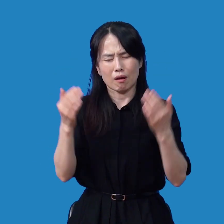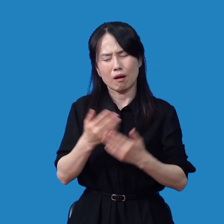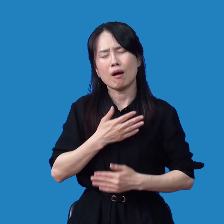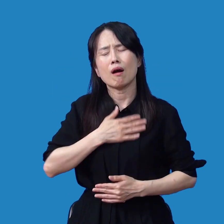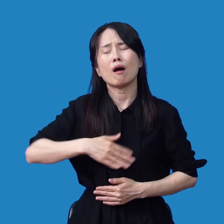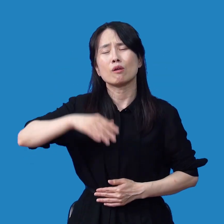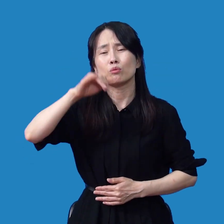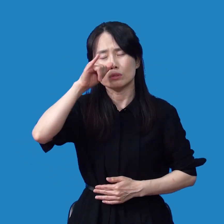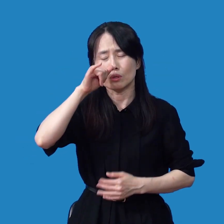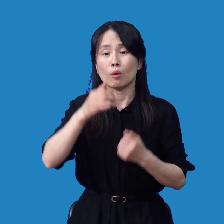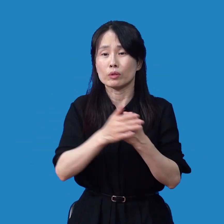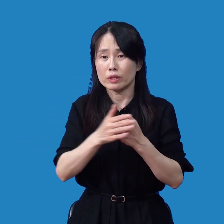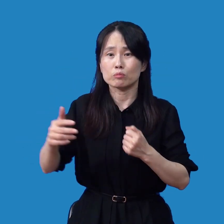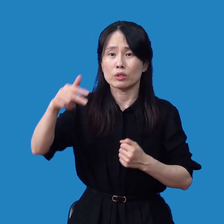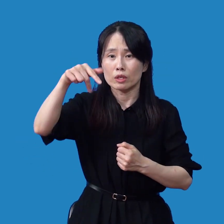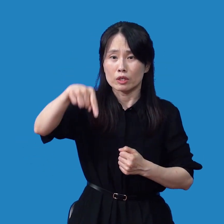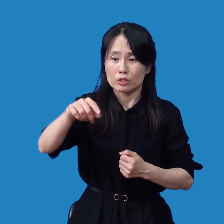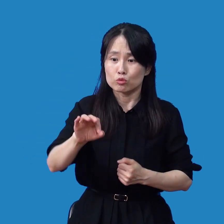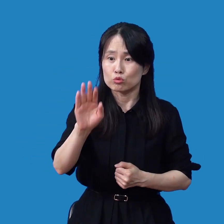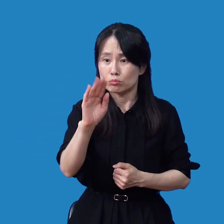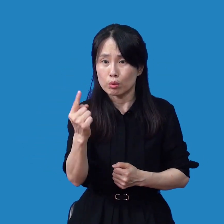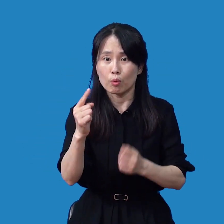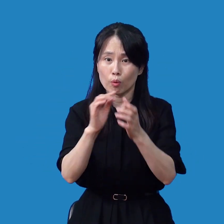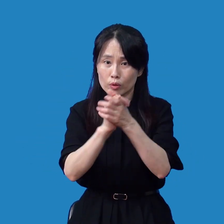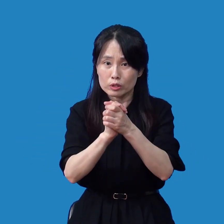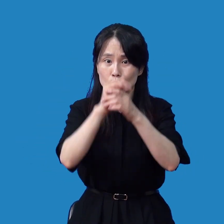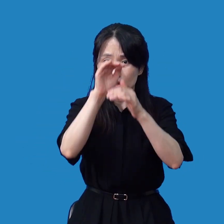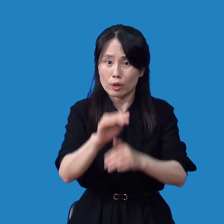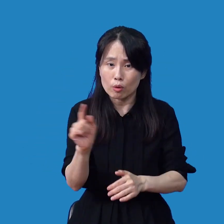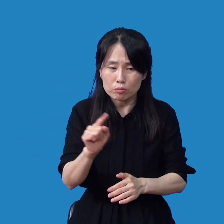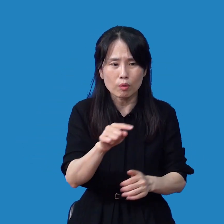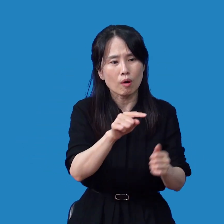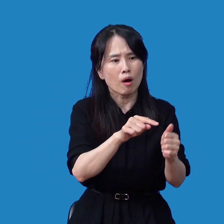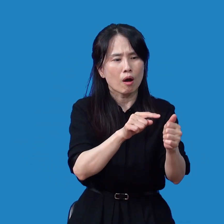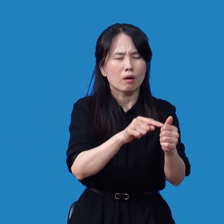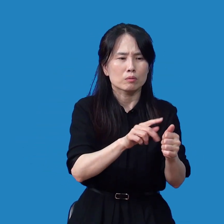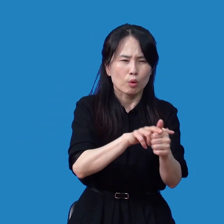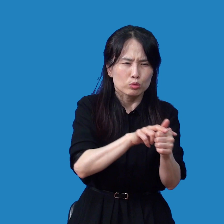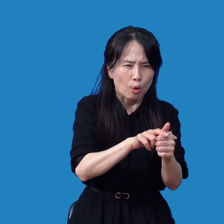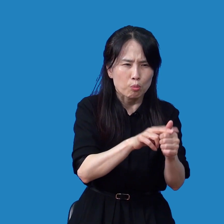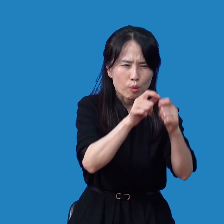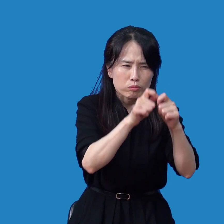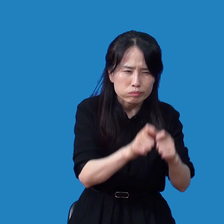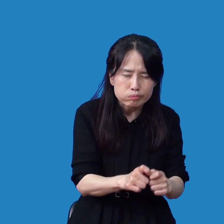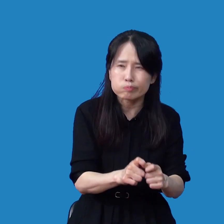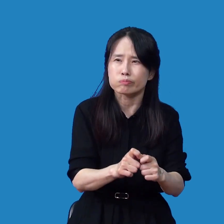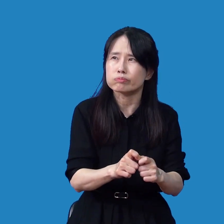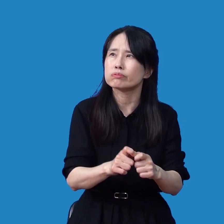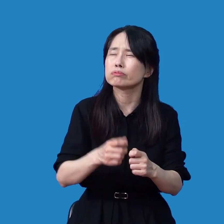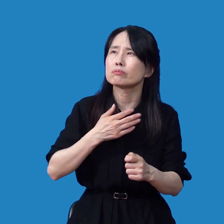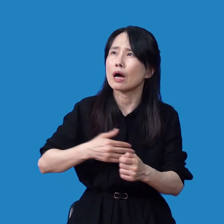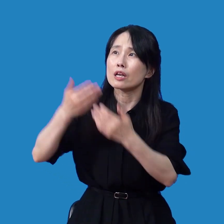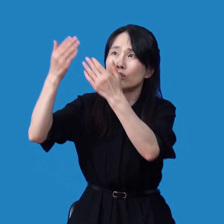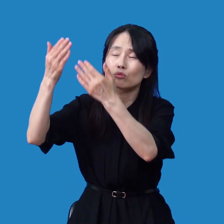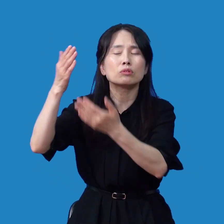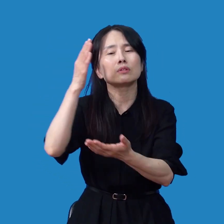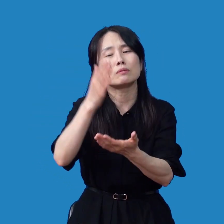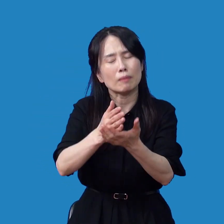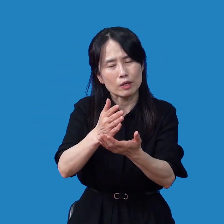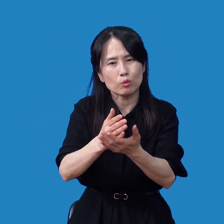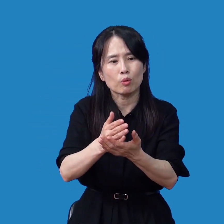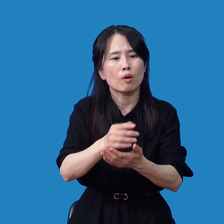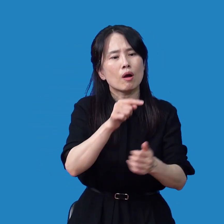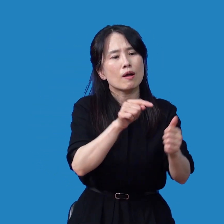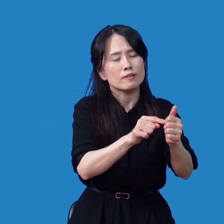중보 기도는 그 사람에 대한 정보를 하나님께 올려드리는 그런 것이 아니라 그 사람을